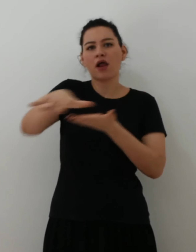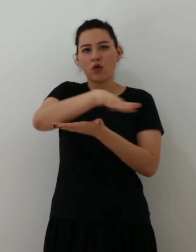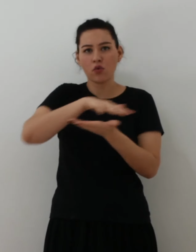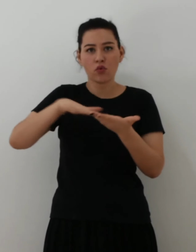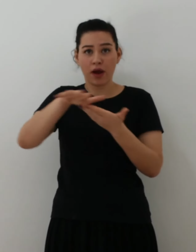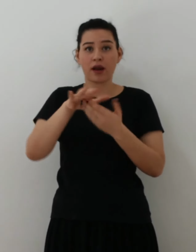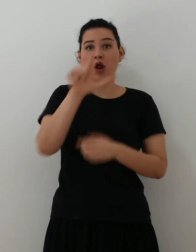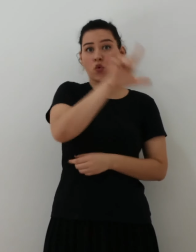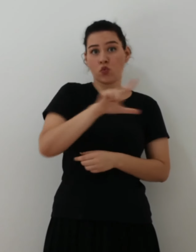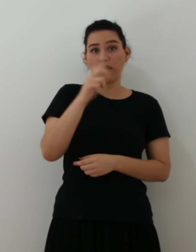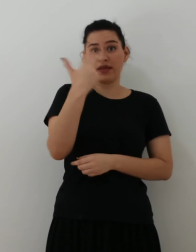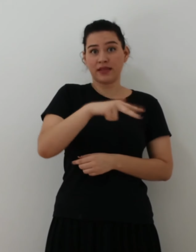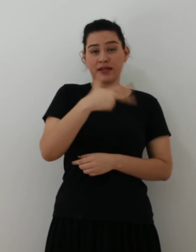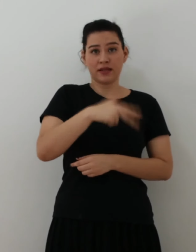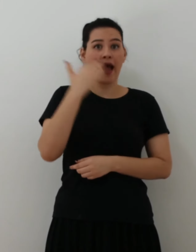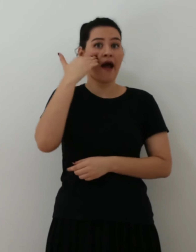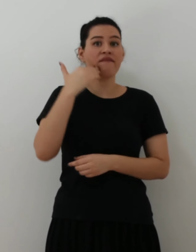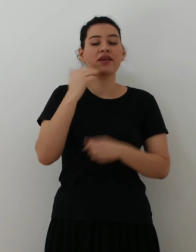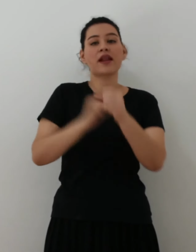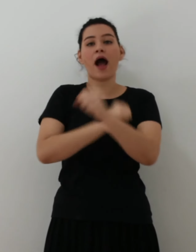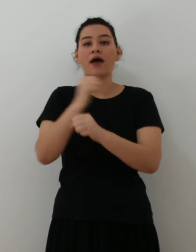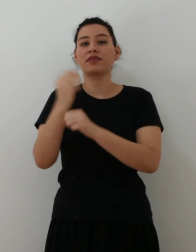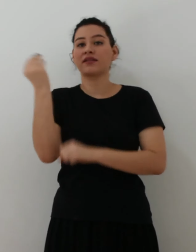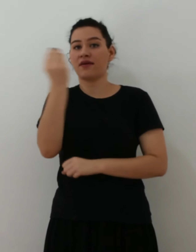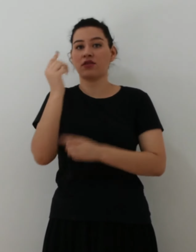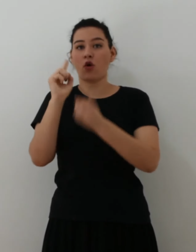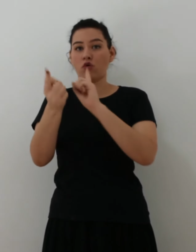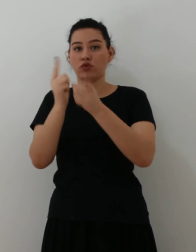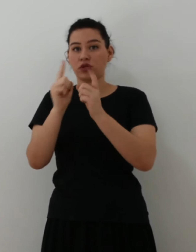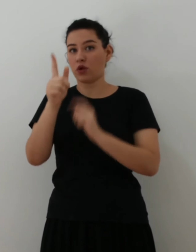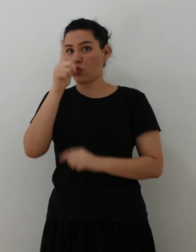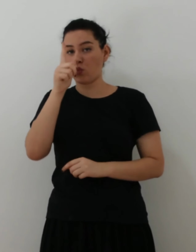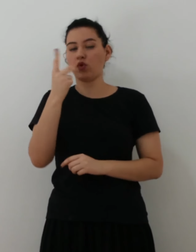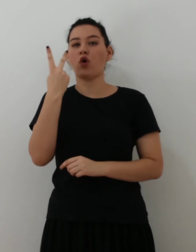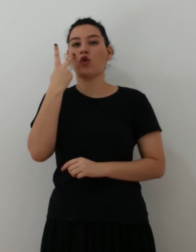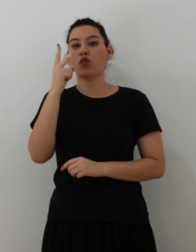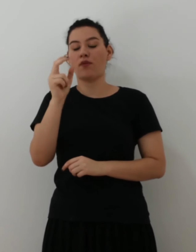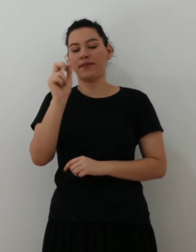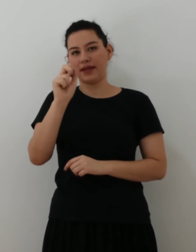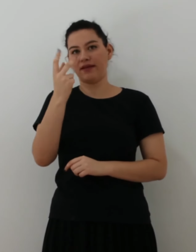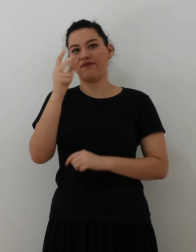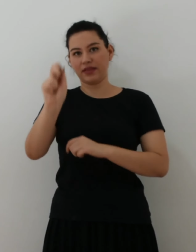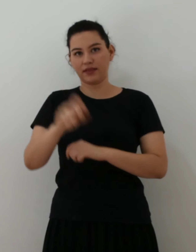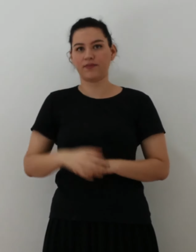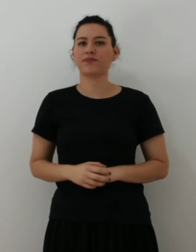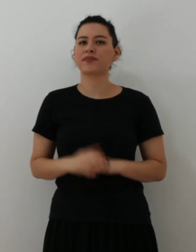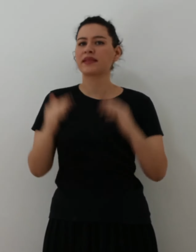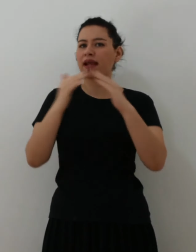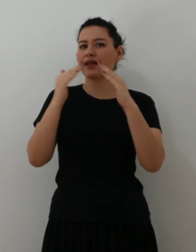el lunes 13 de abril hasta el sábado 11 de julio de 2020. La Casa INJU estará